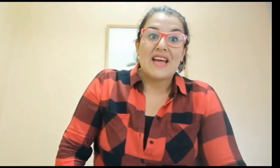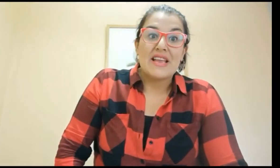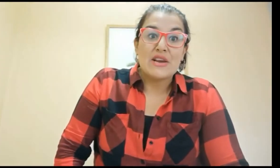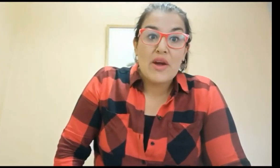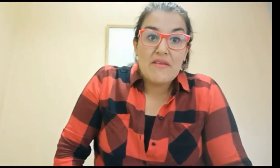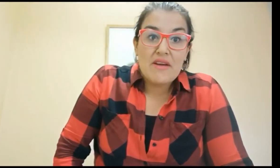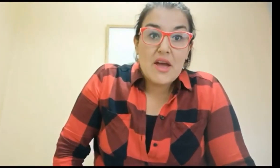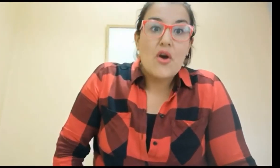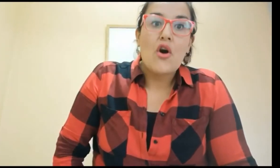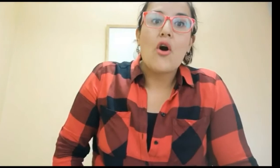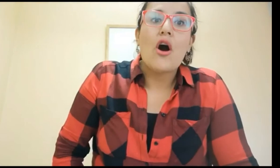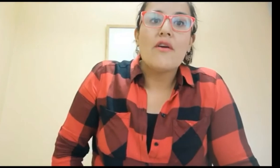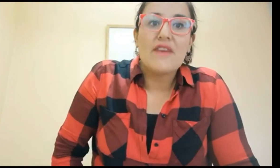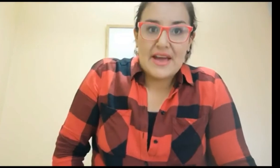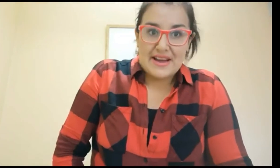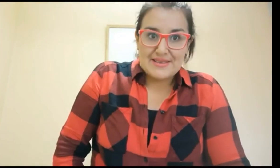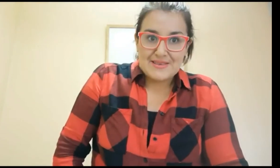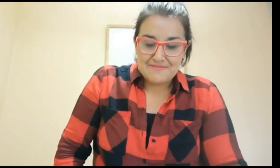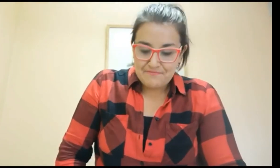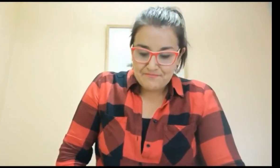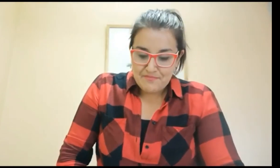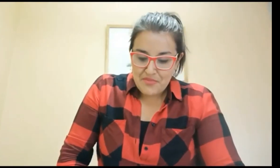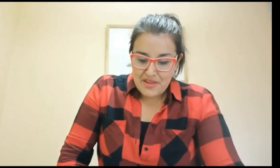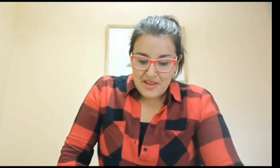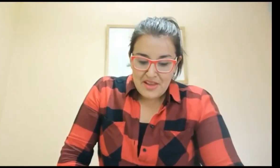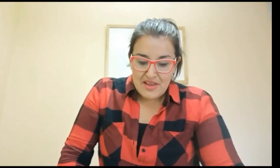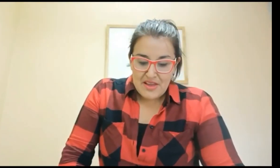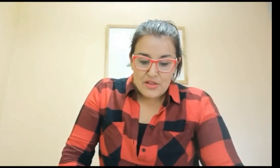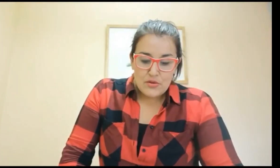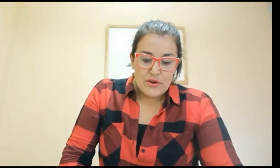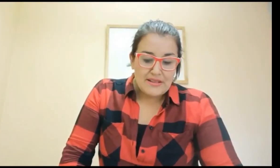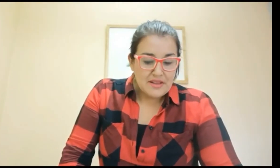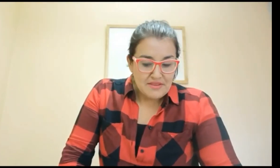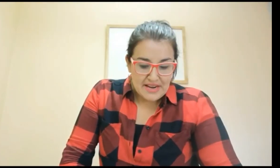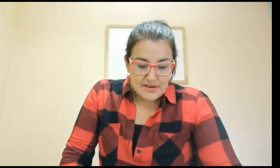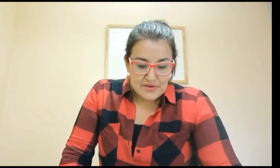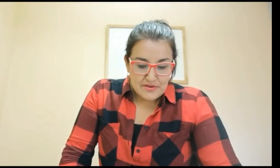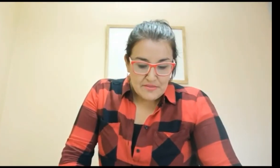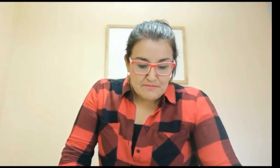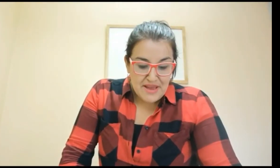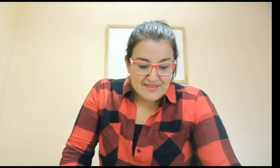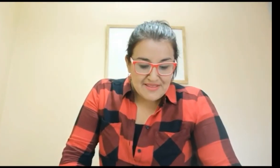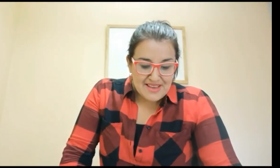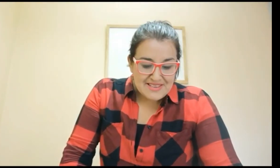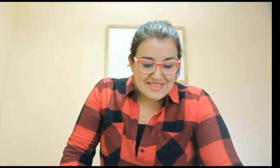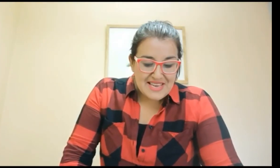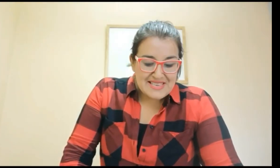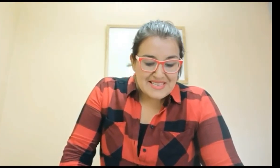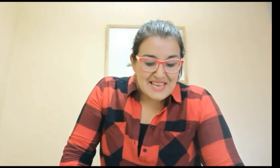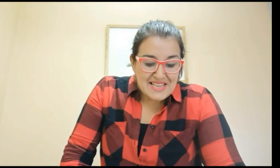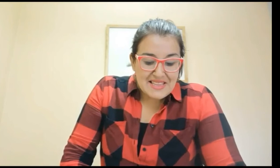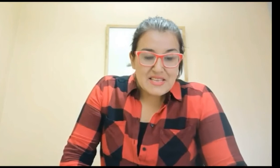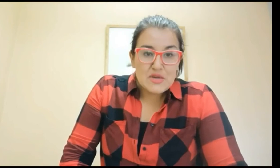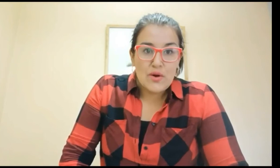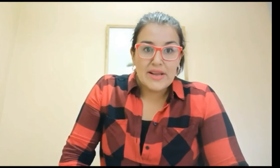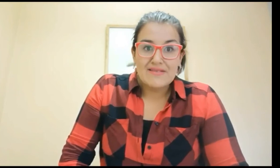1.789 ovejas. Durante el verano vende